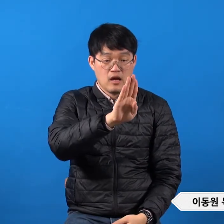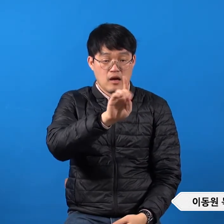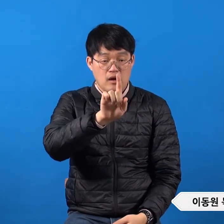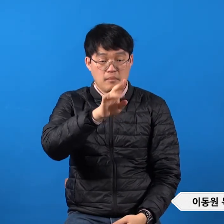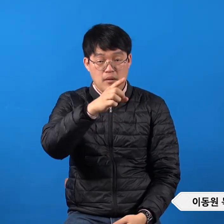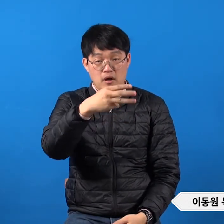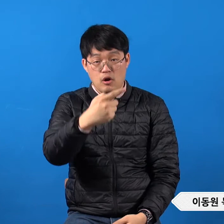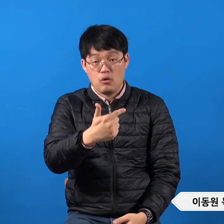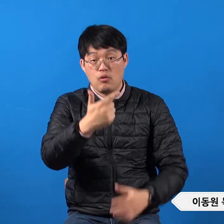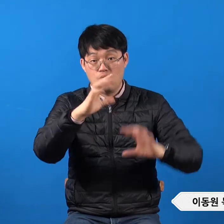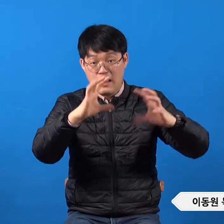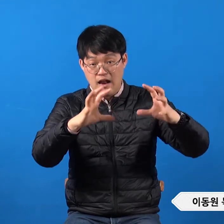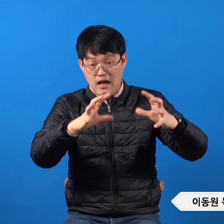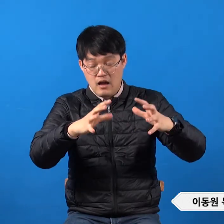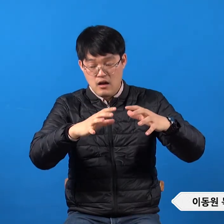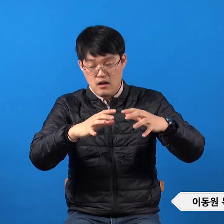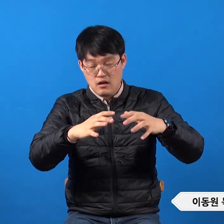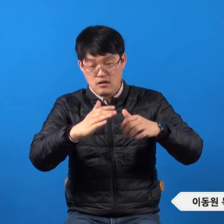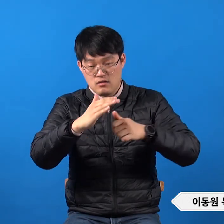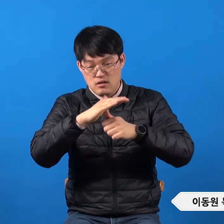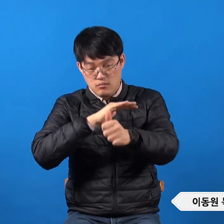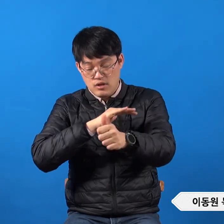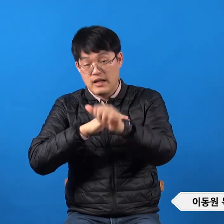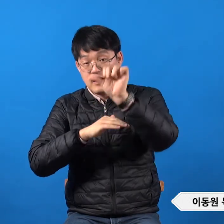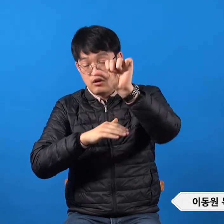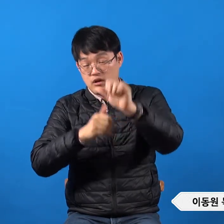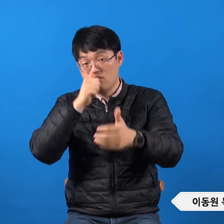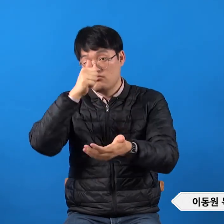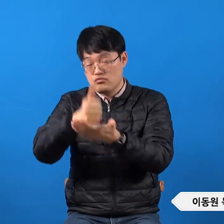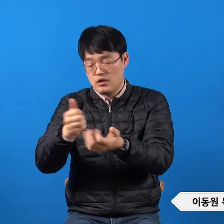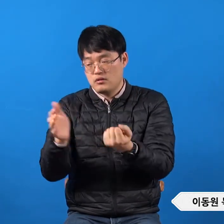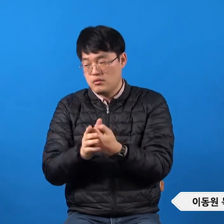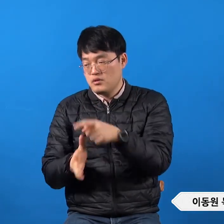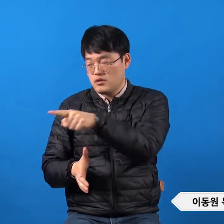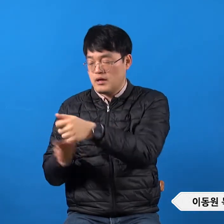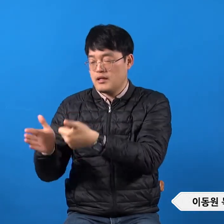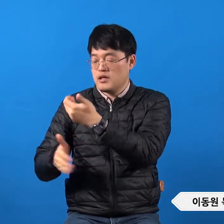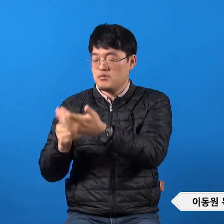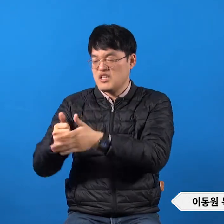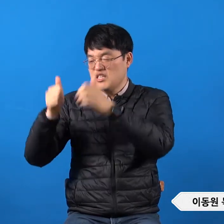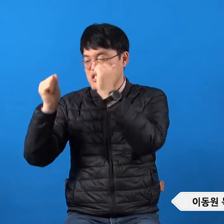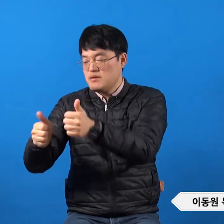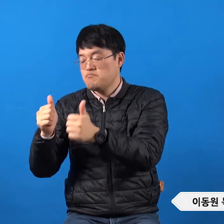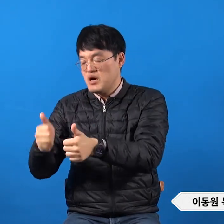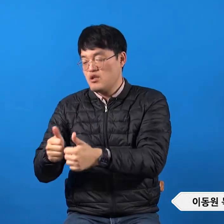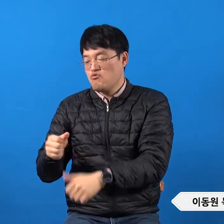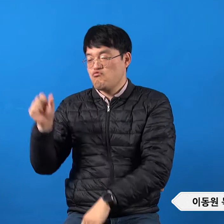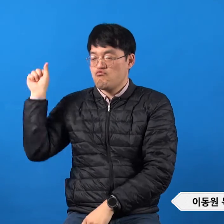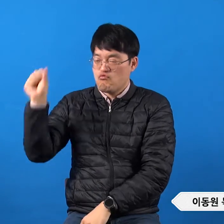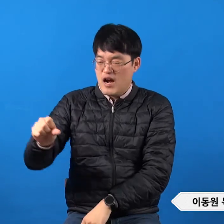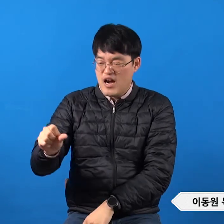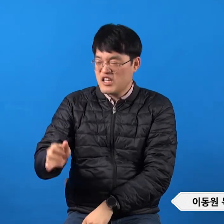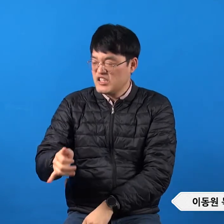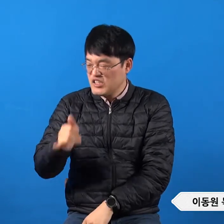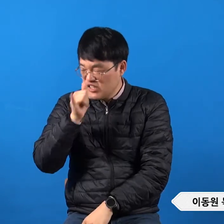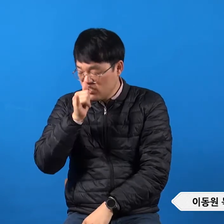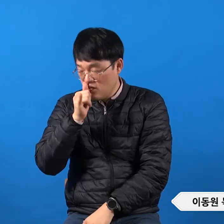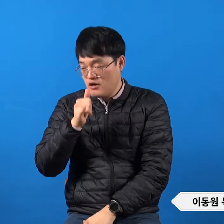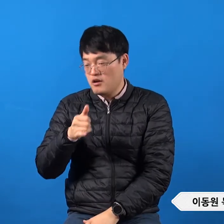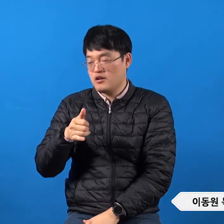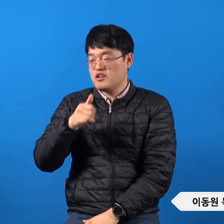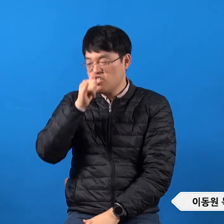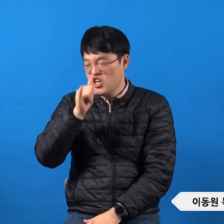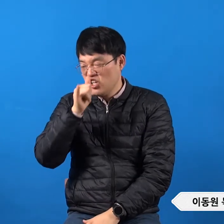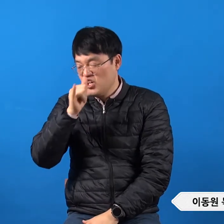바벨론을 대표하고 있었던 5가지 죄악, 그 죄악 때문에 하나님은 심판할 수밖에 없었습니다. 근데 우리가 주목해야